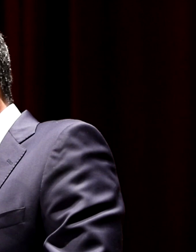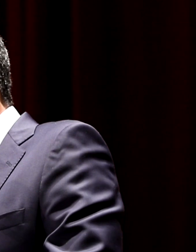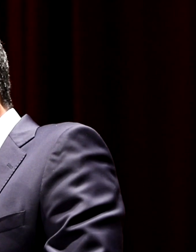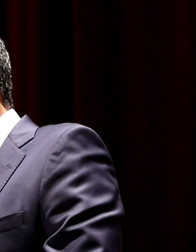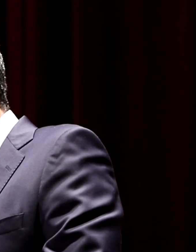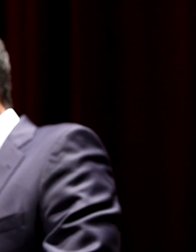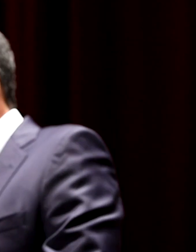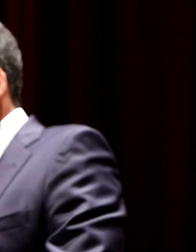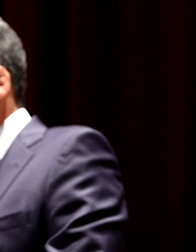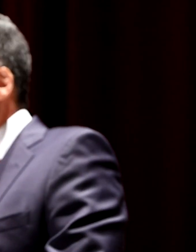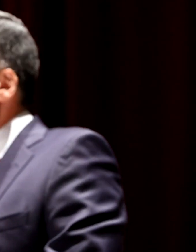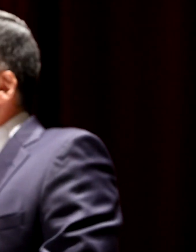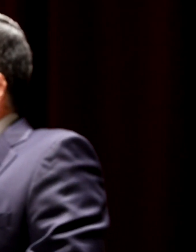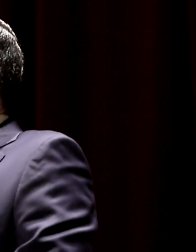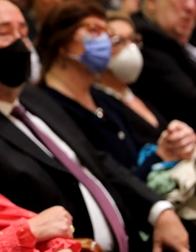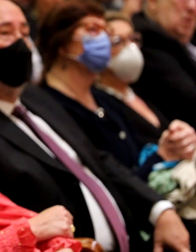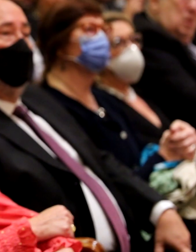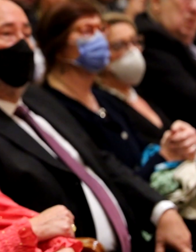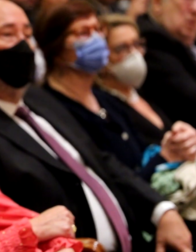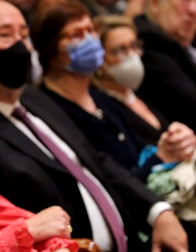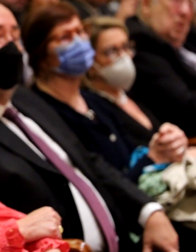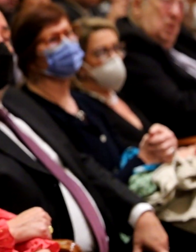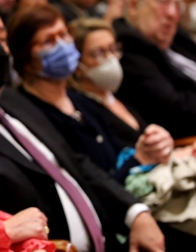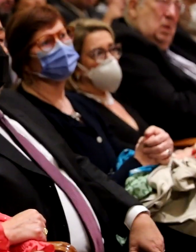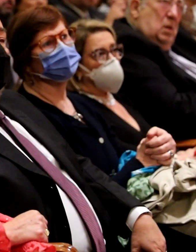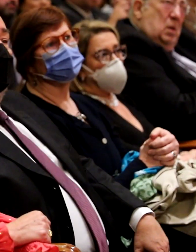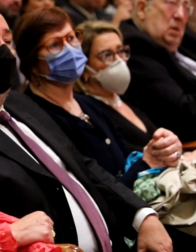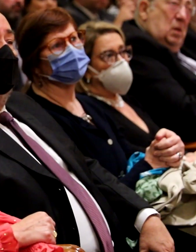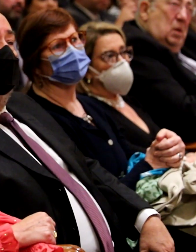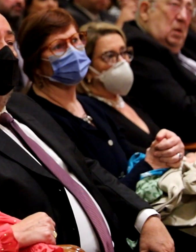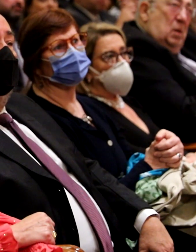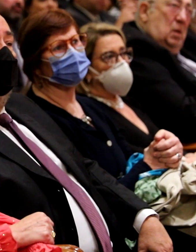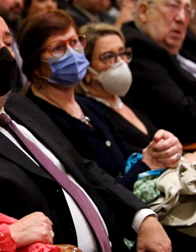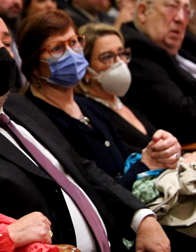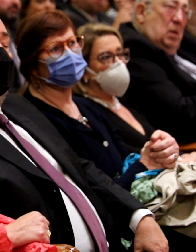com suas aulas de piano, nos educou, nos uniu,